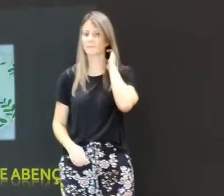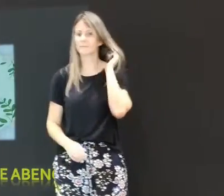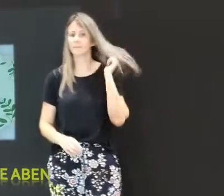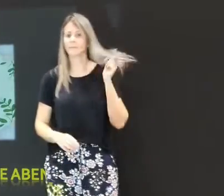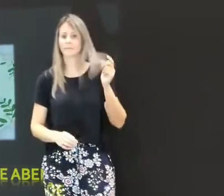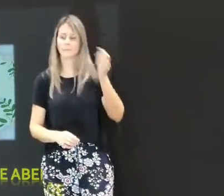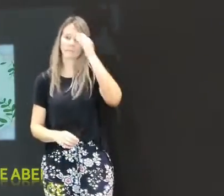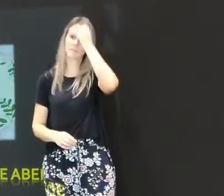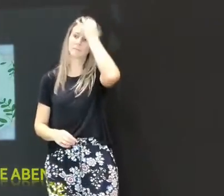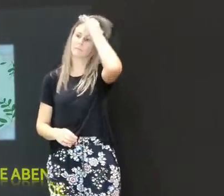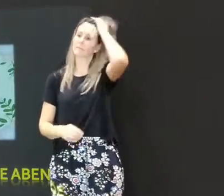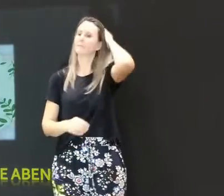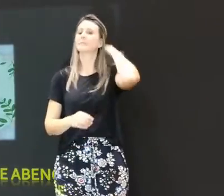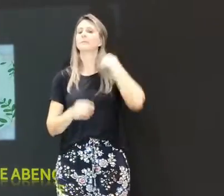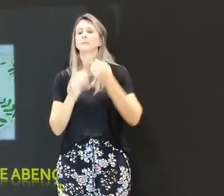Então, vamos orar?